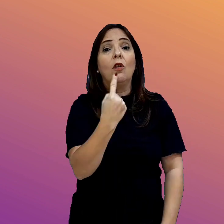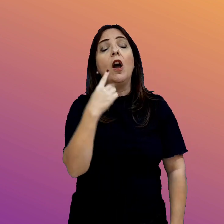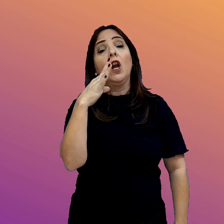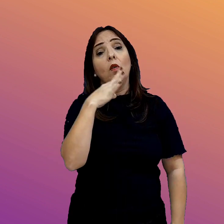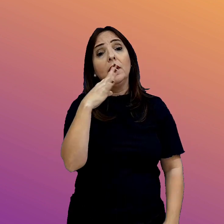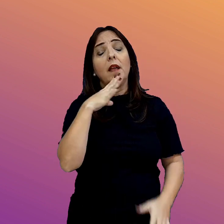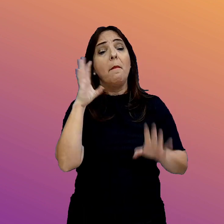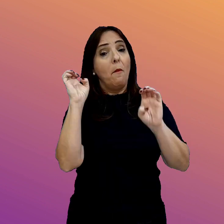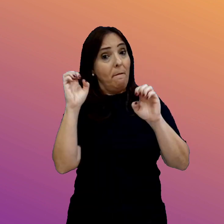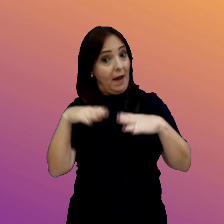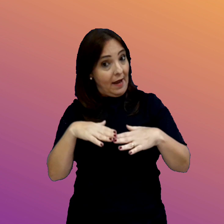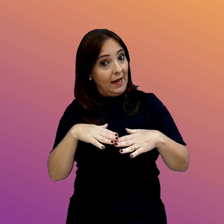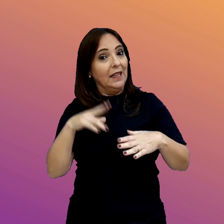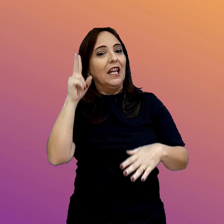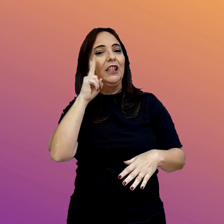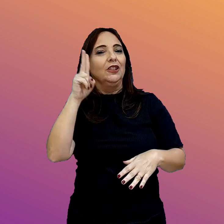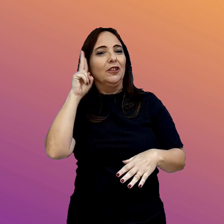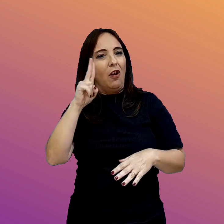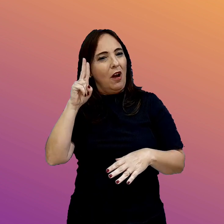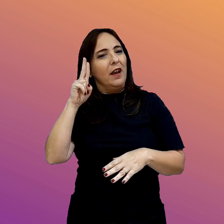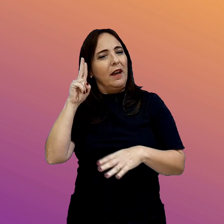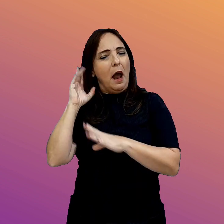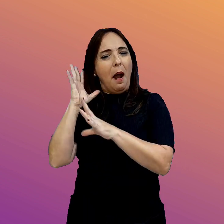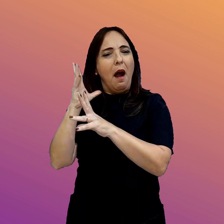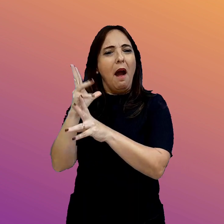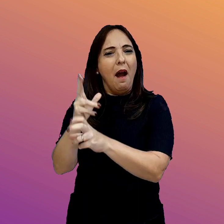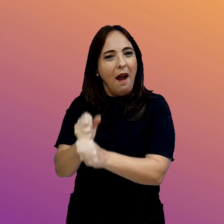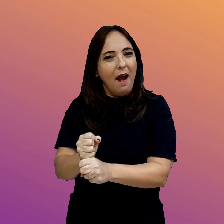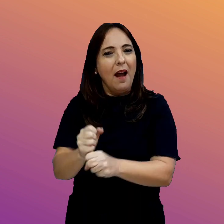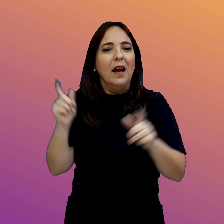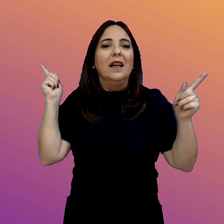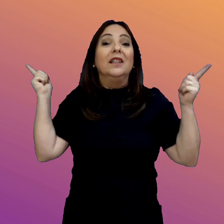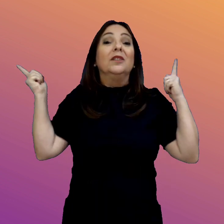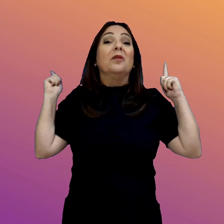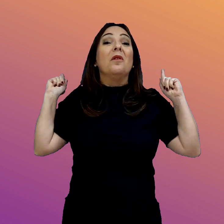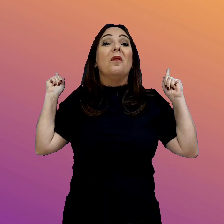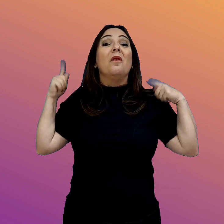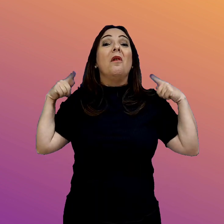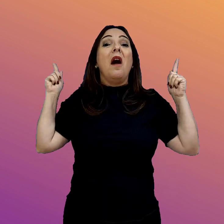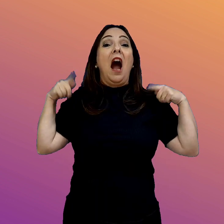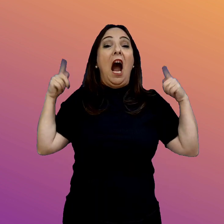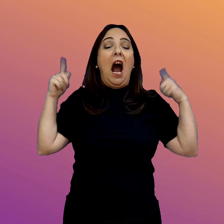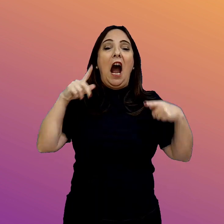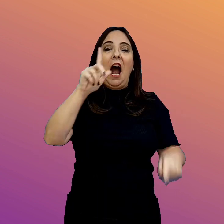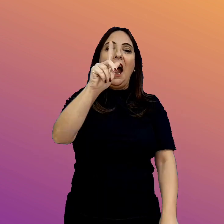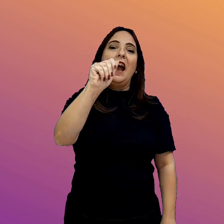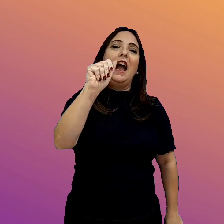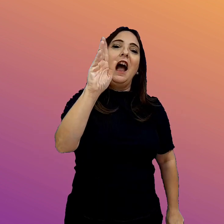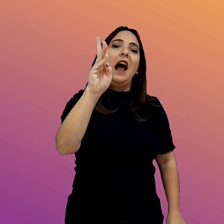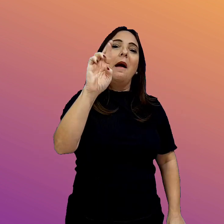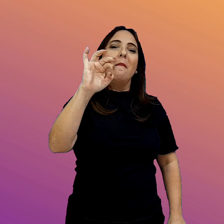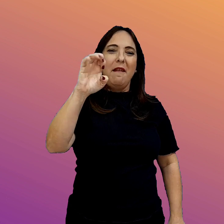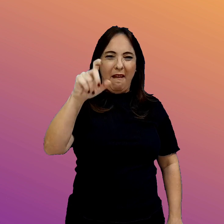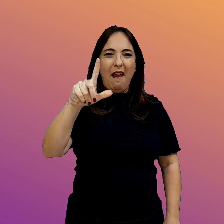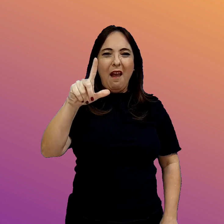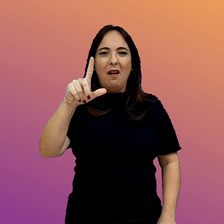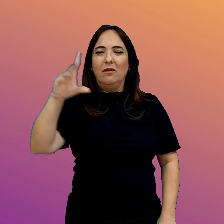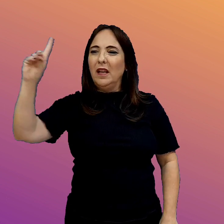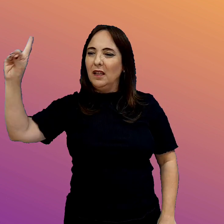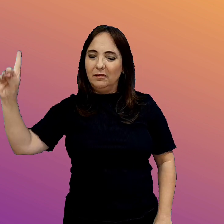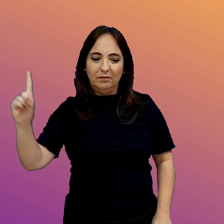anjo que foi conversar com Maria e anunciar para aquela menina, ainda muito jovem na época,